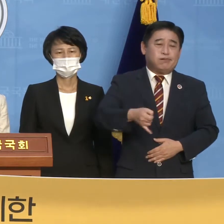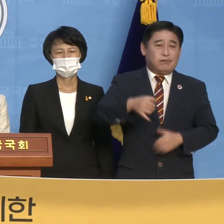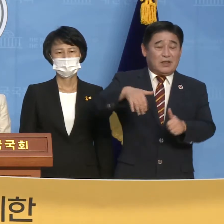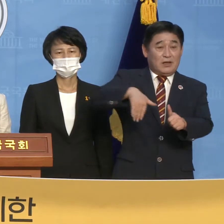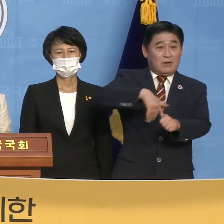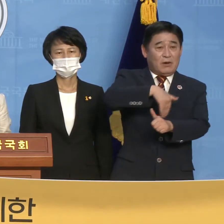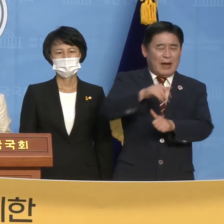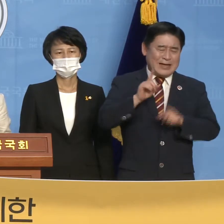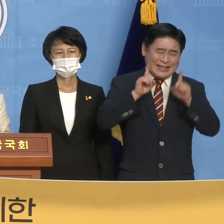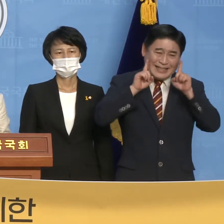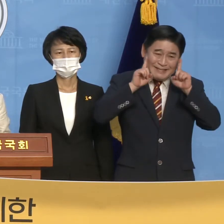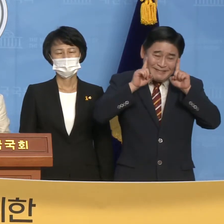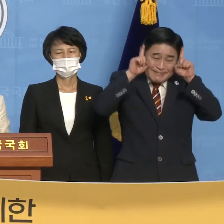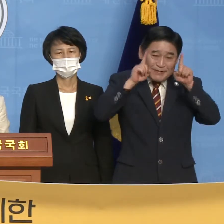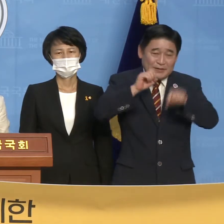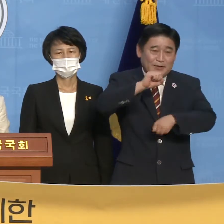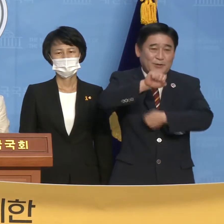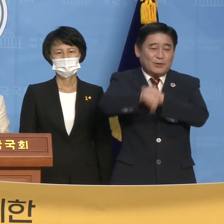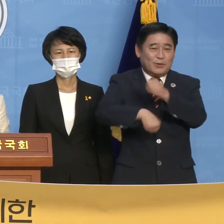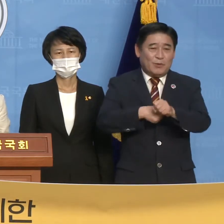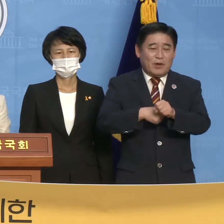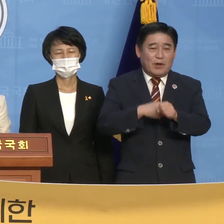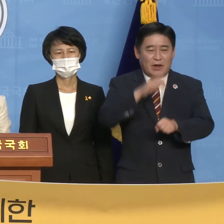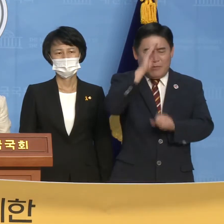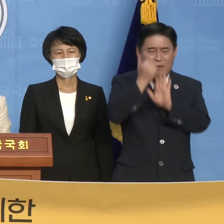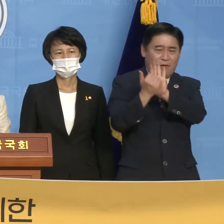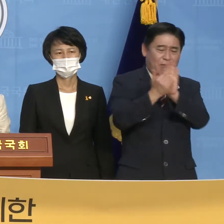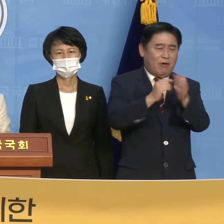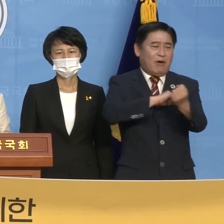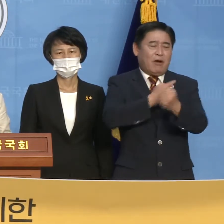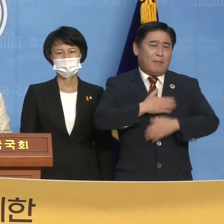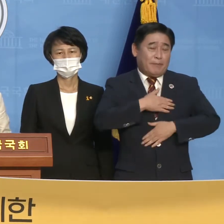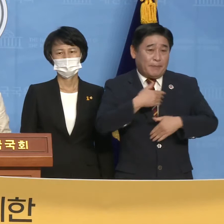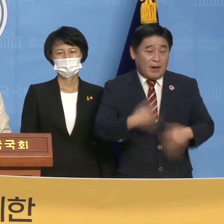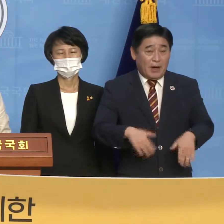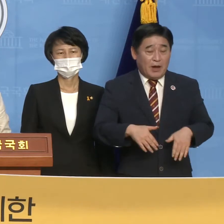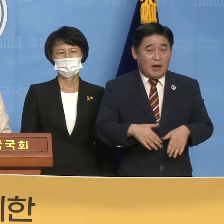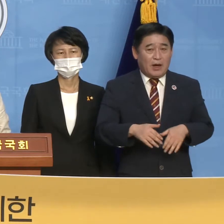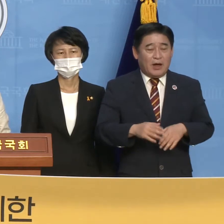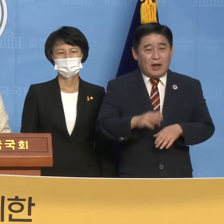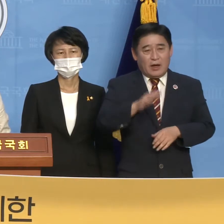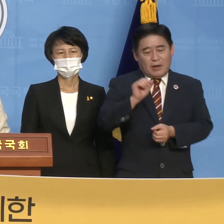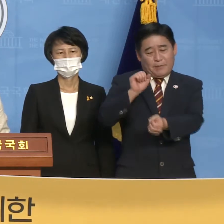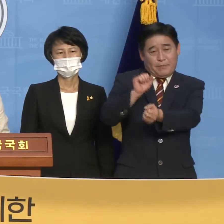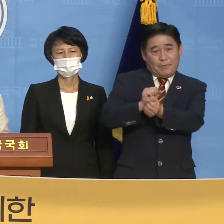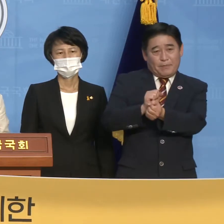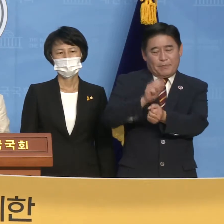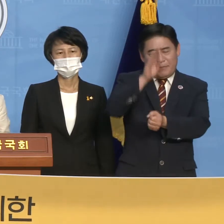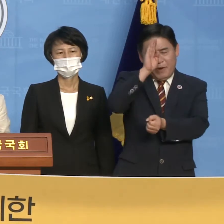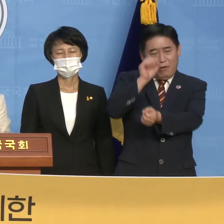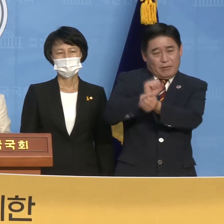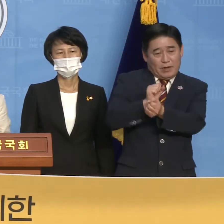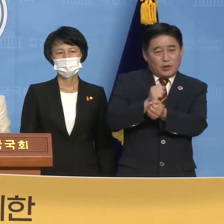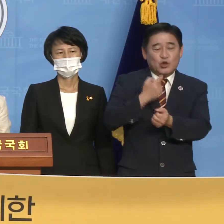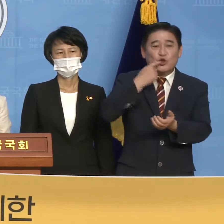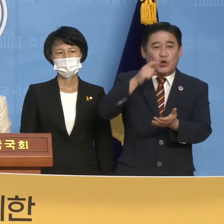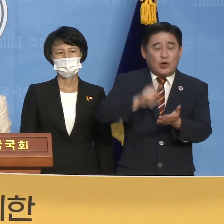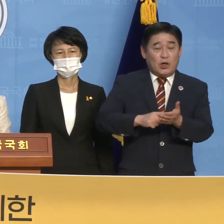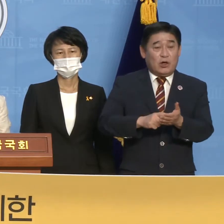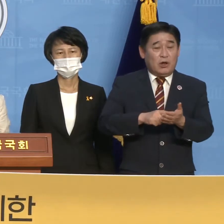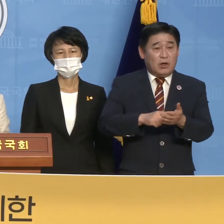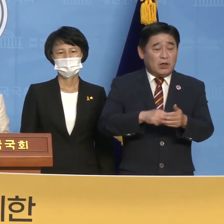환경에서 스트레스를 받은 동물은 면역력이 약해지고 병원체 감염에 취약해집니다. 이런 동물들을